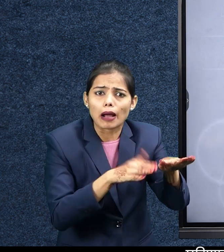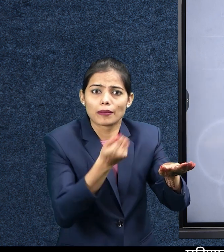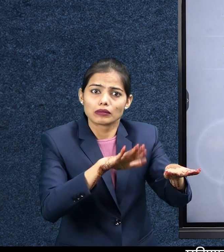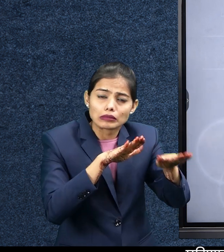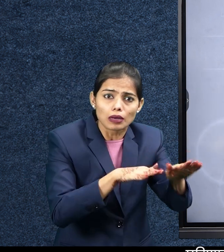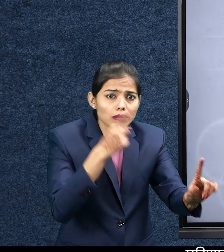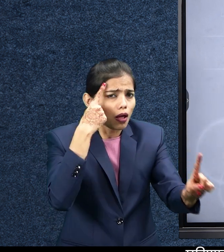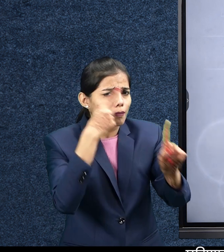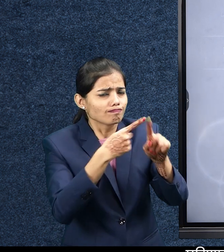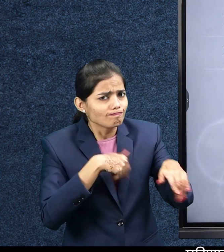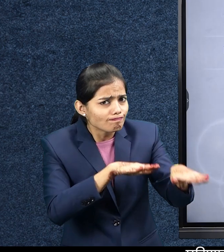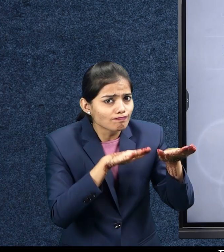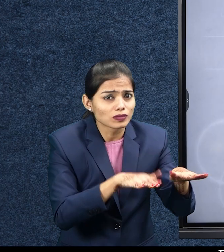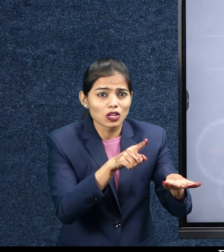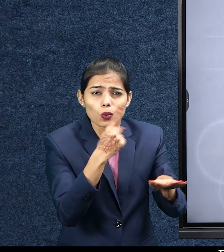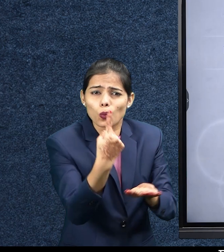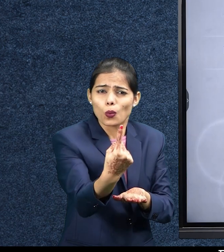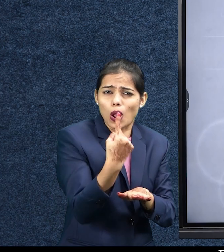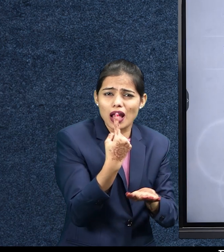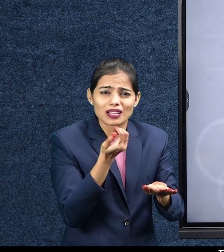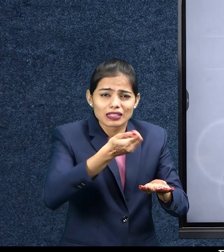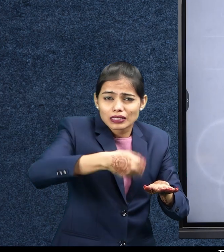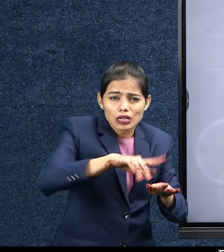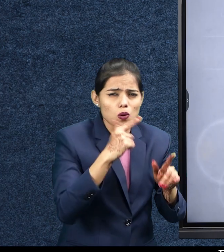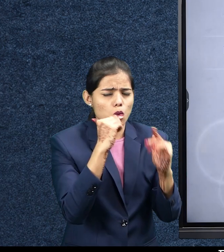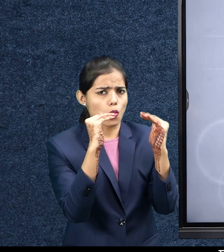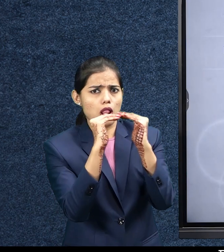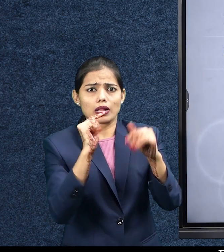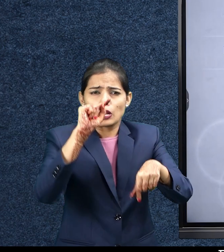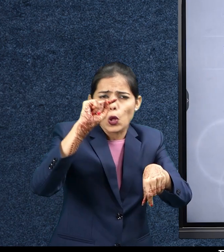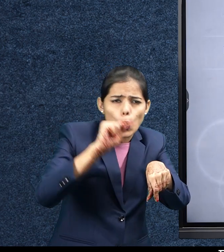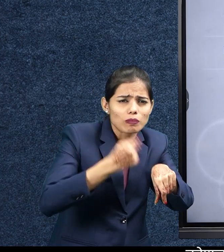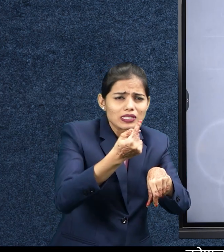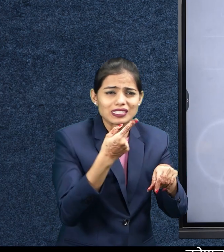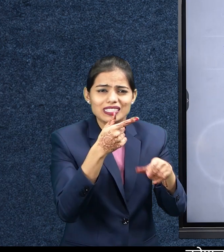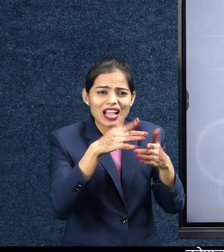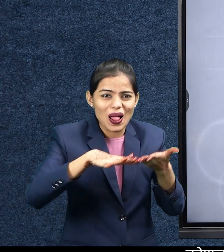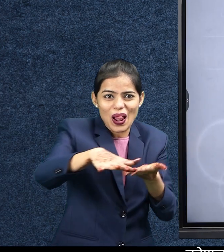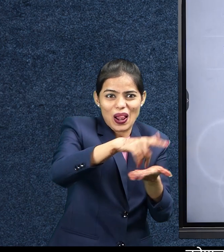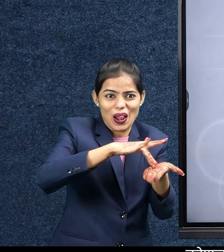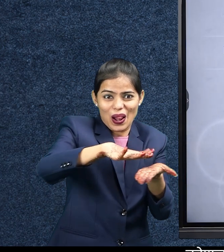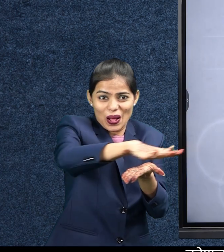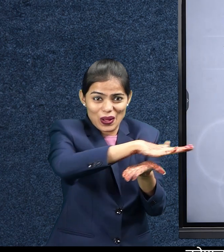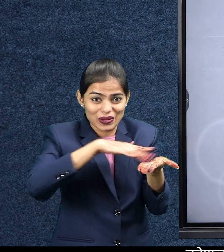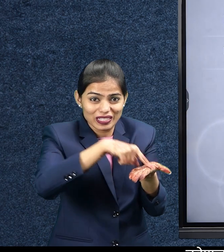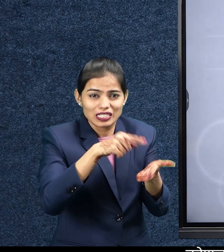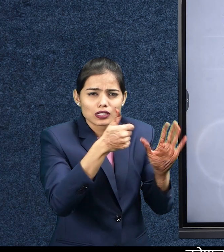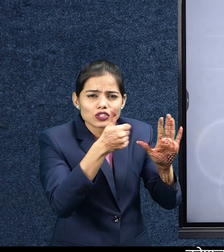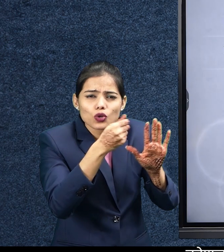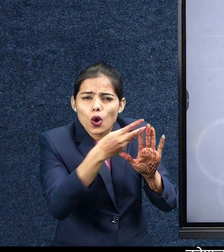नसतो. प्रत्येक डाईला त्याच्या 6 बाजूपैकी कोणत्याही बाजूने उतरण्याची समान संधी असते.